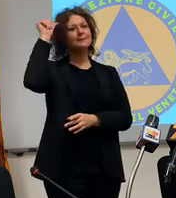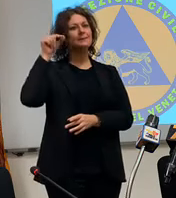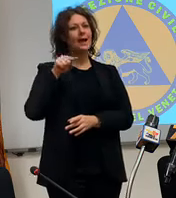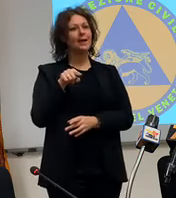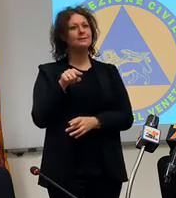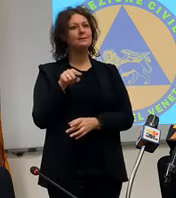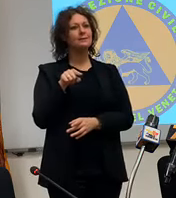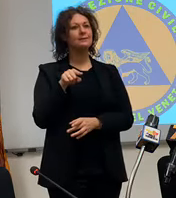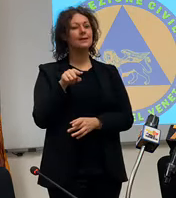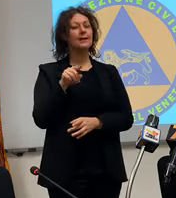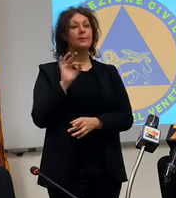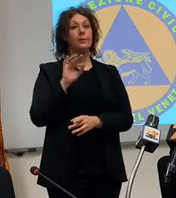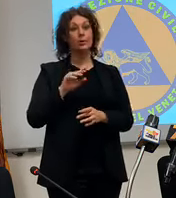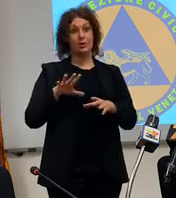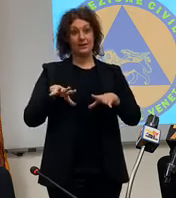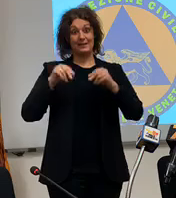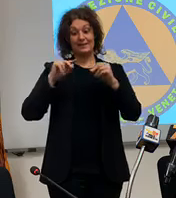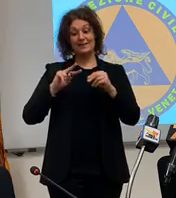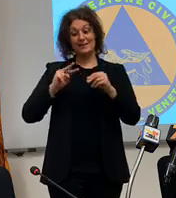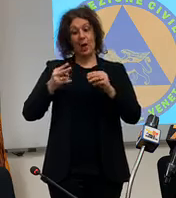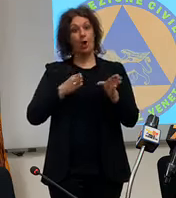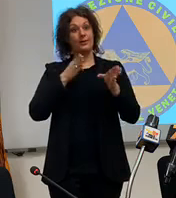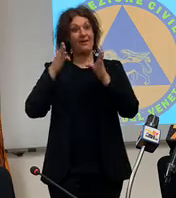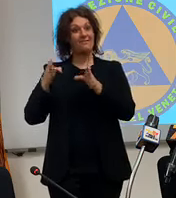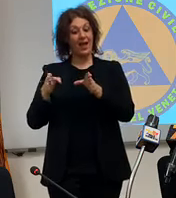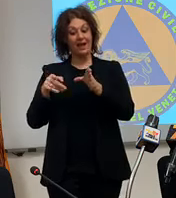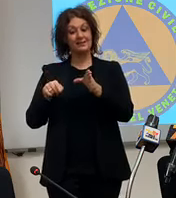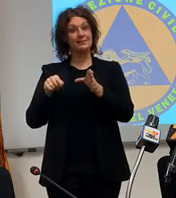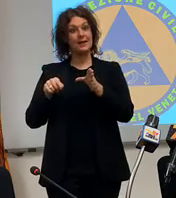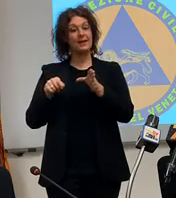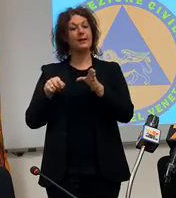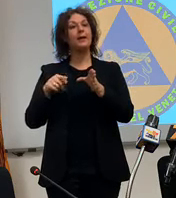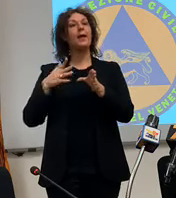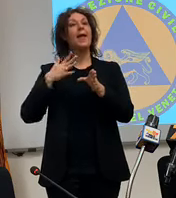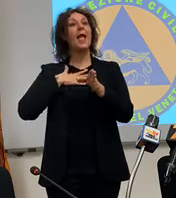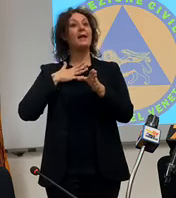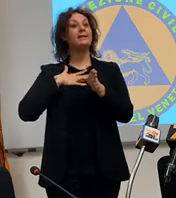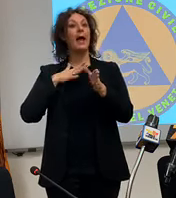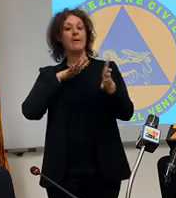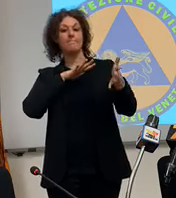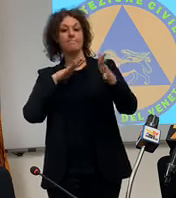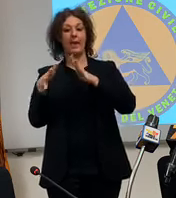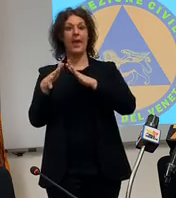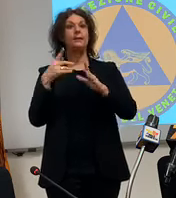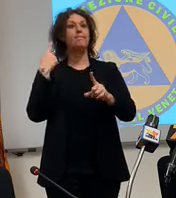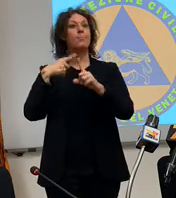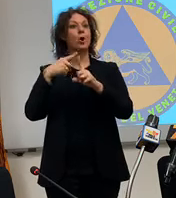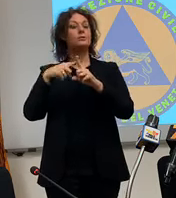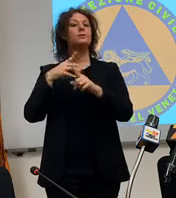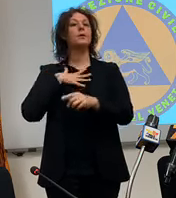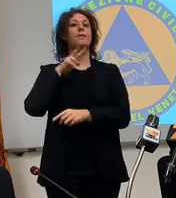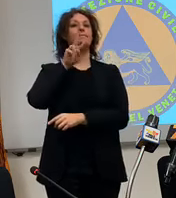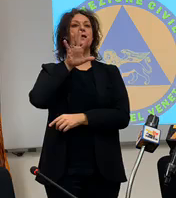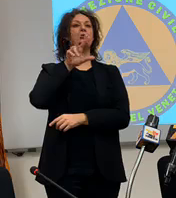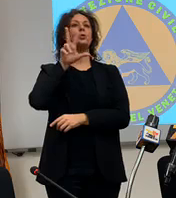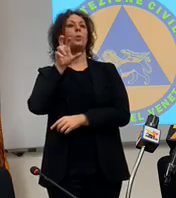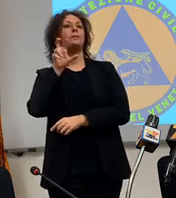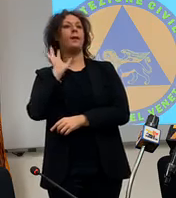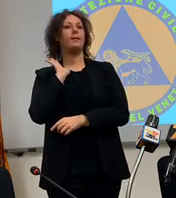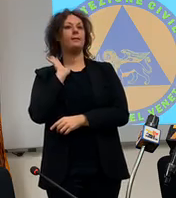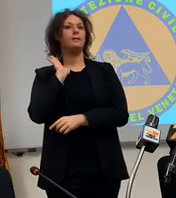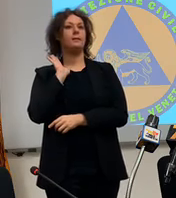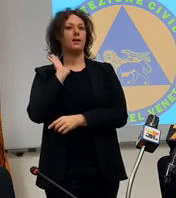nel periodo nella fase due l'età media addirittura era intorno ai 25-30 anni quindi il virus circolava